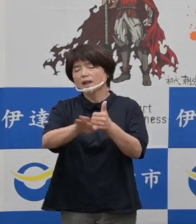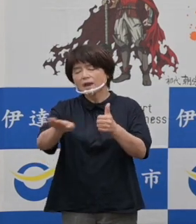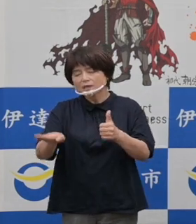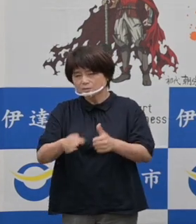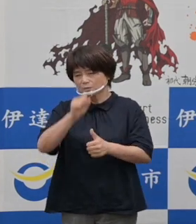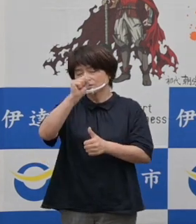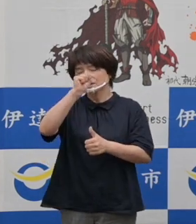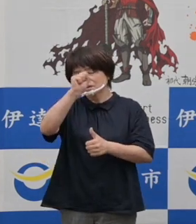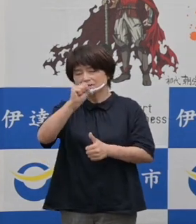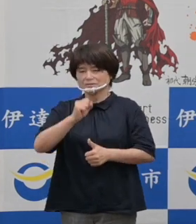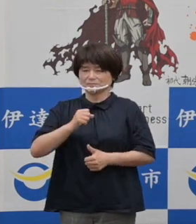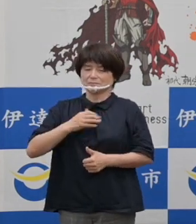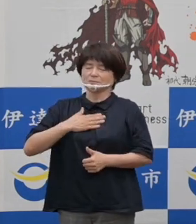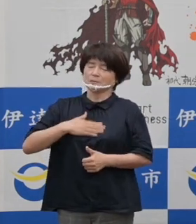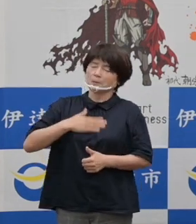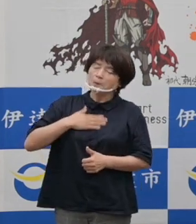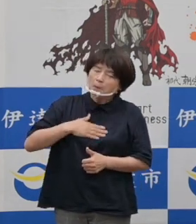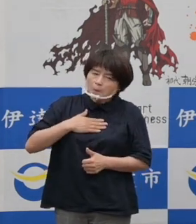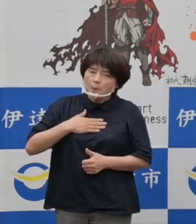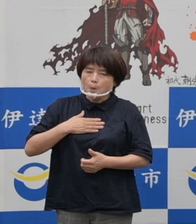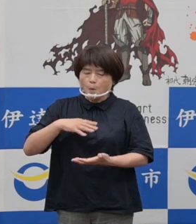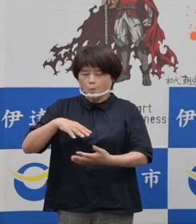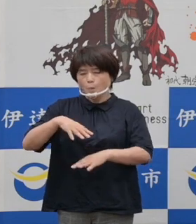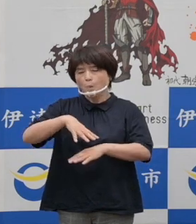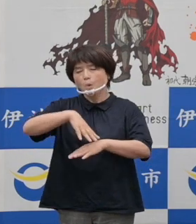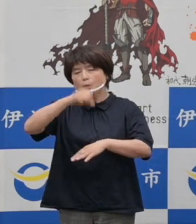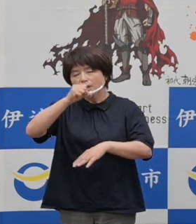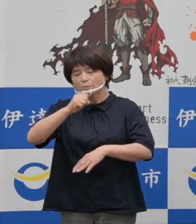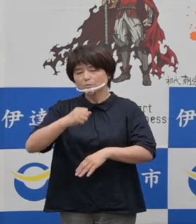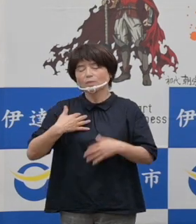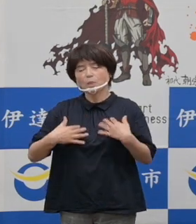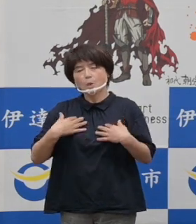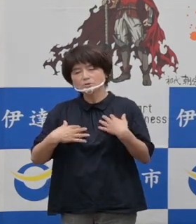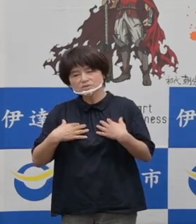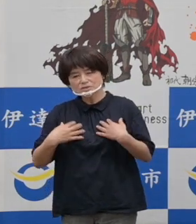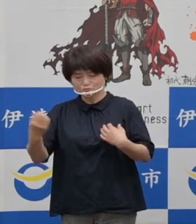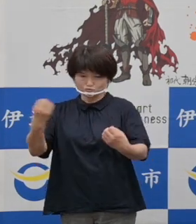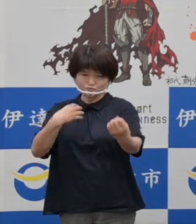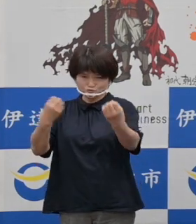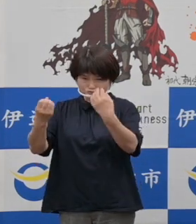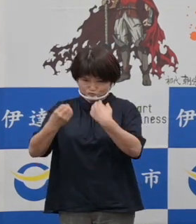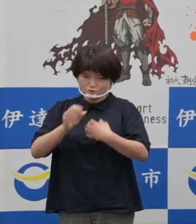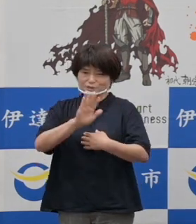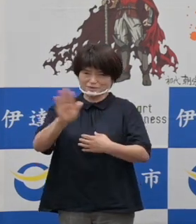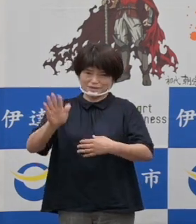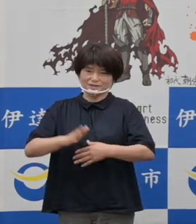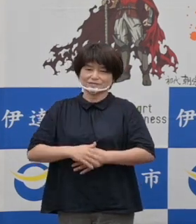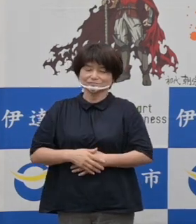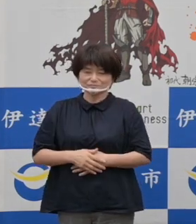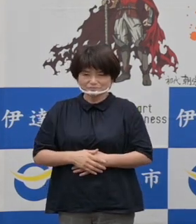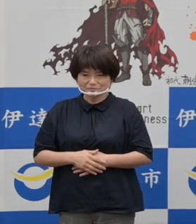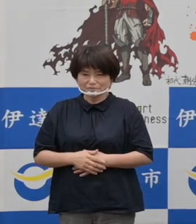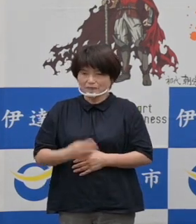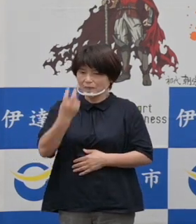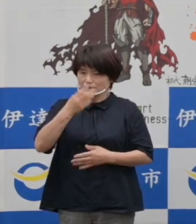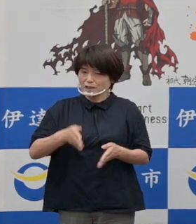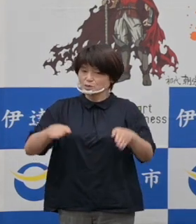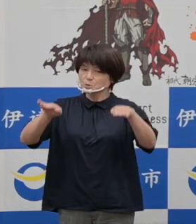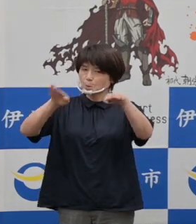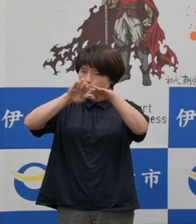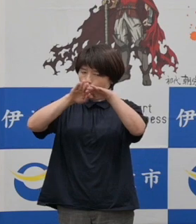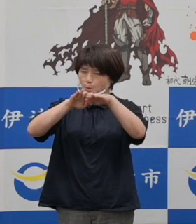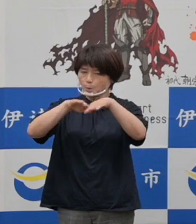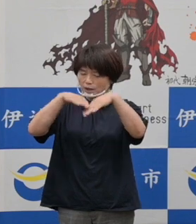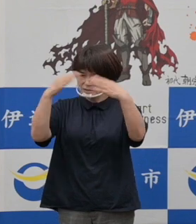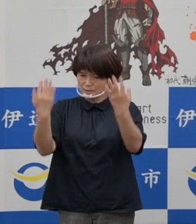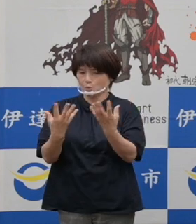良くて、キャンプもしやすいという話がございました。こういった管理棟が完成